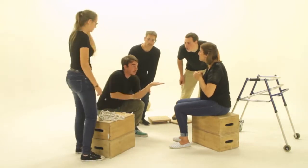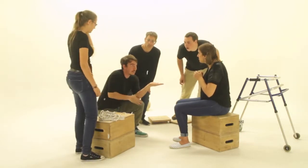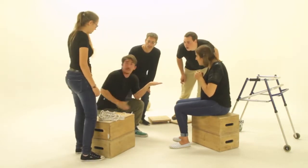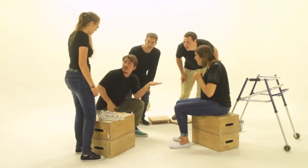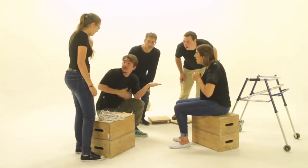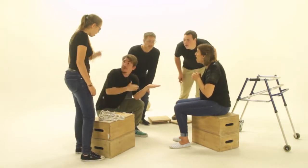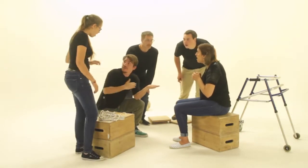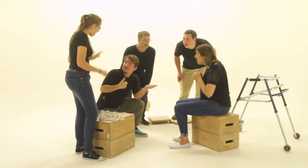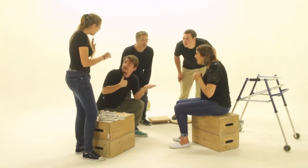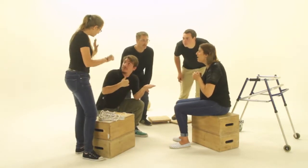bueno.